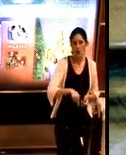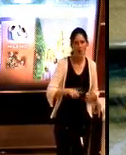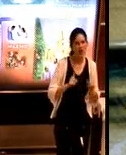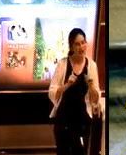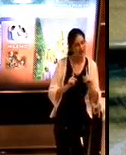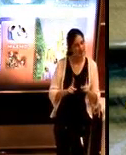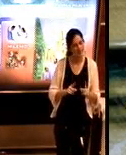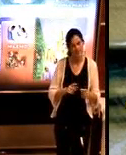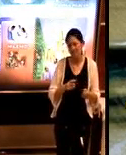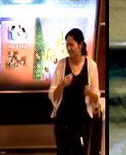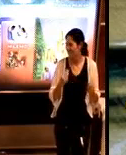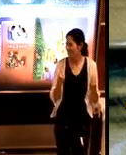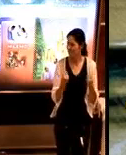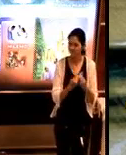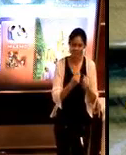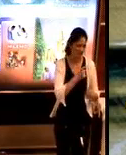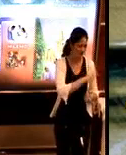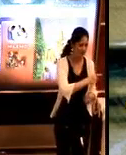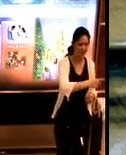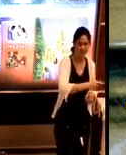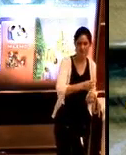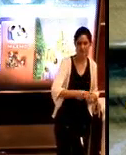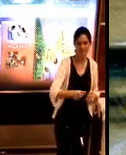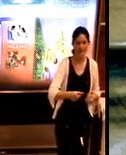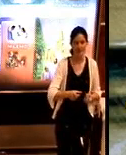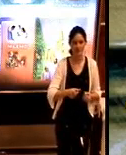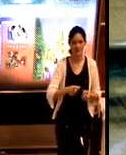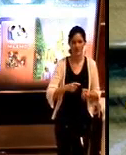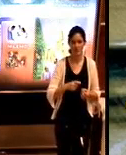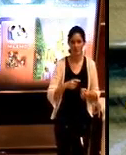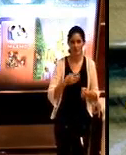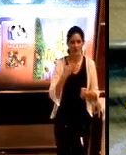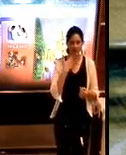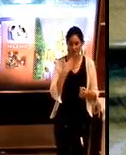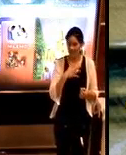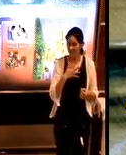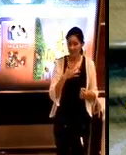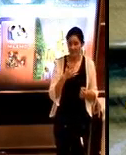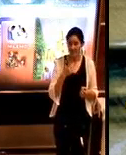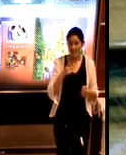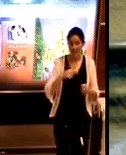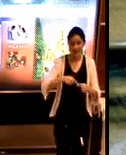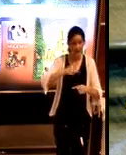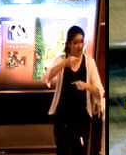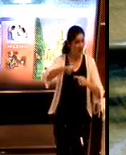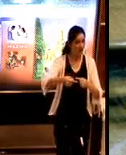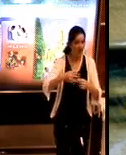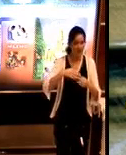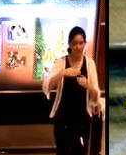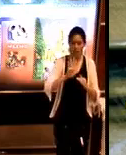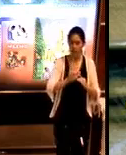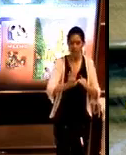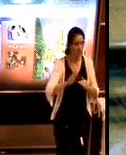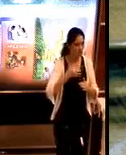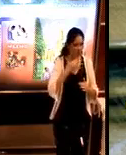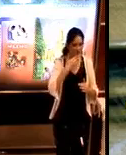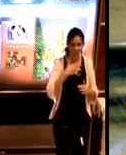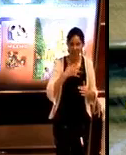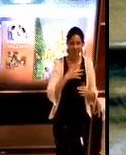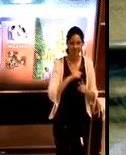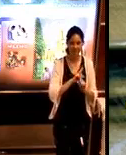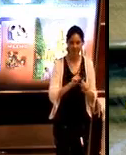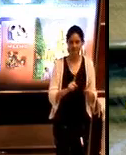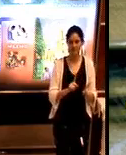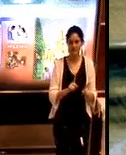entenderán. Pero a los tales también debe ser predicado. Jesús mandó a predicar el Evangelio para